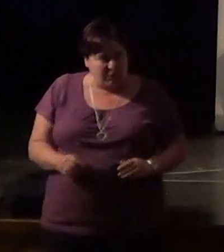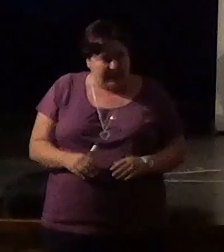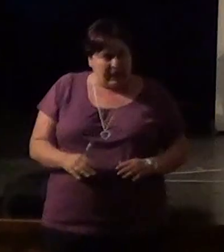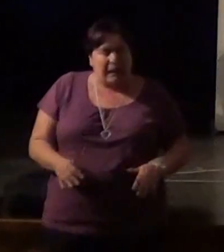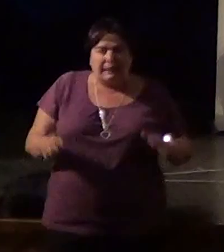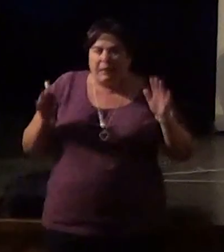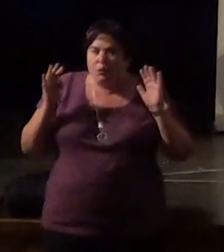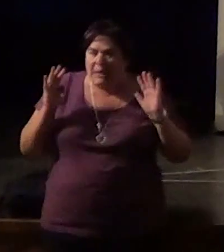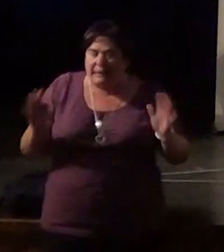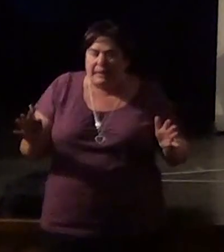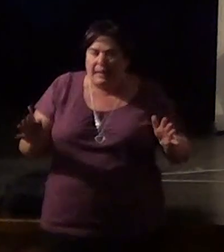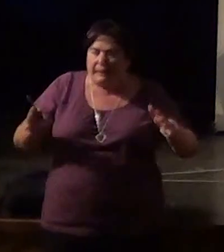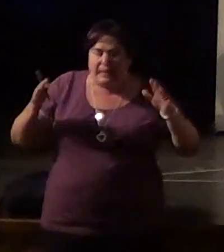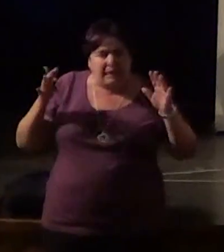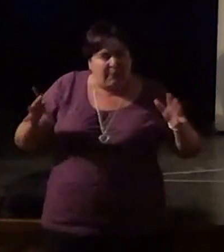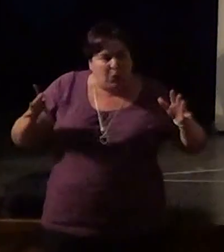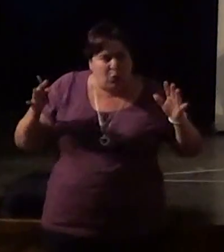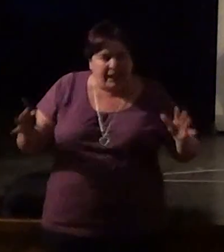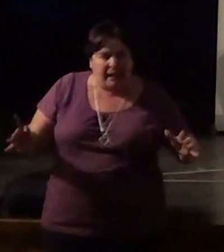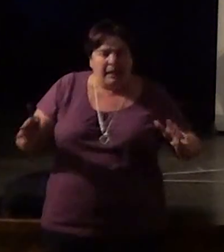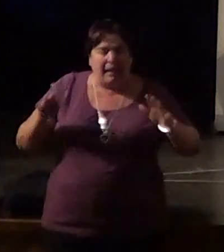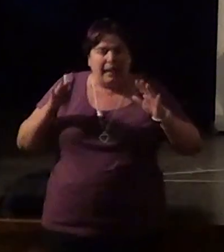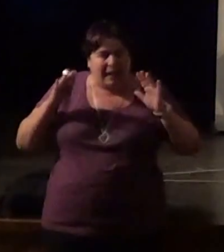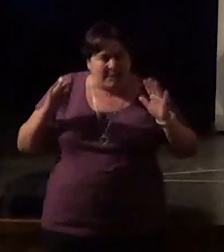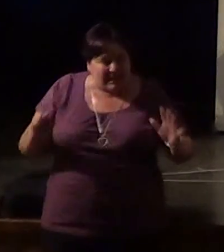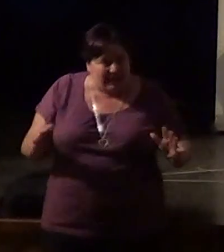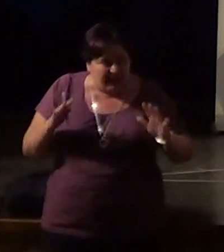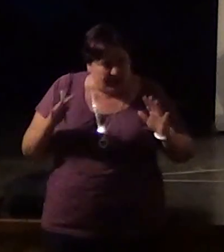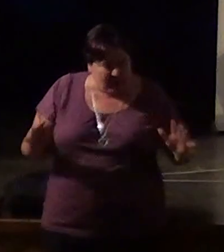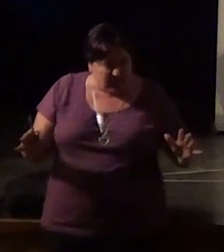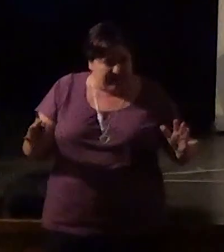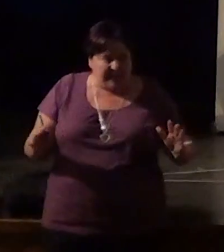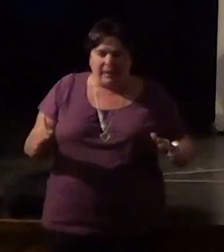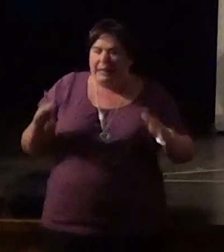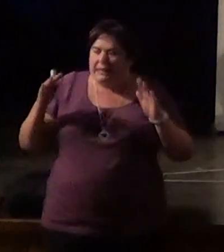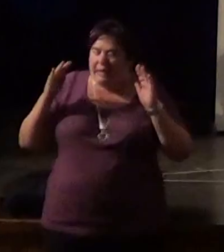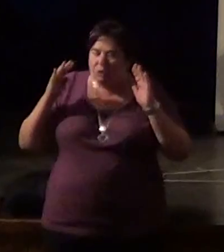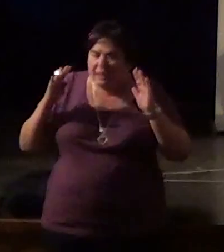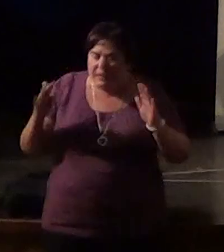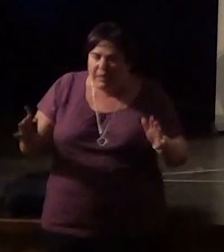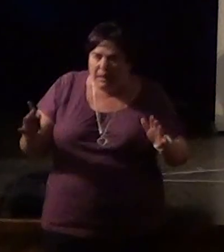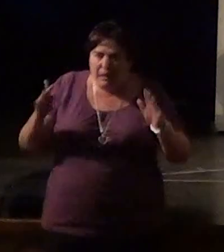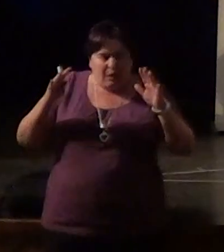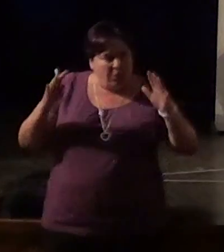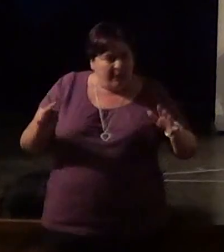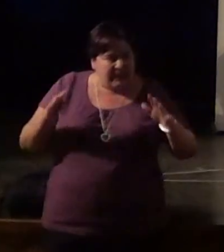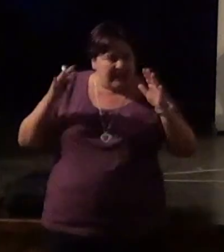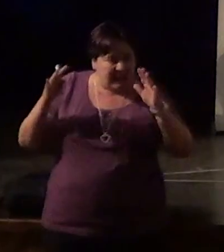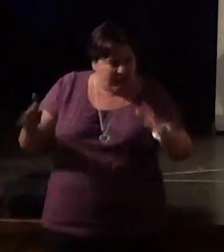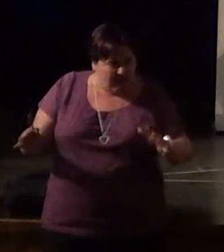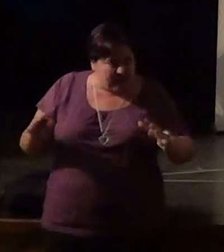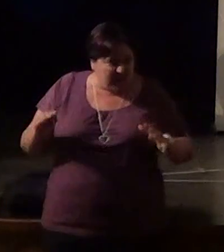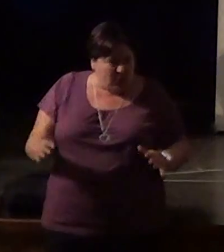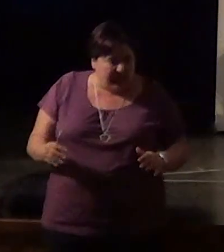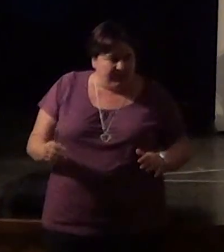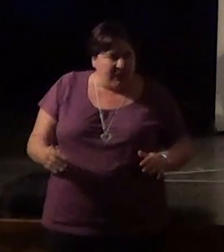vez qué medidas iban a presentar al Parlamento Europeo, y digan que la primera, la creación de empleo. Y desde que